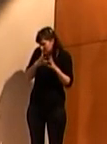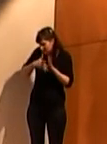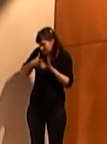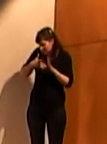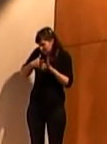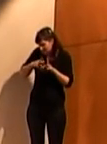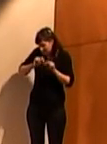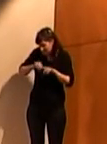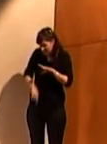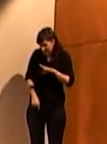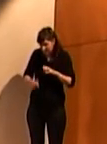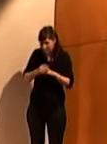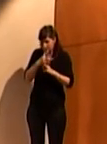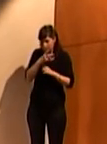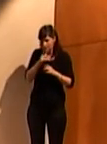même une volonté aujourd'hui